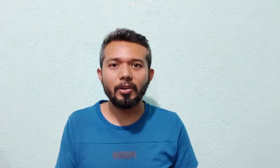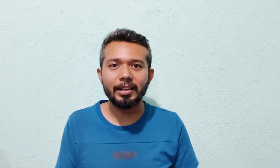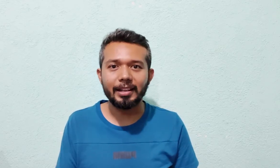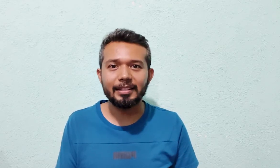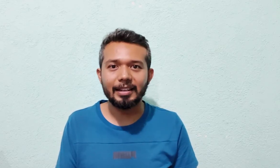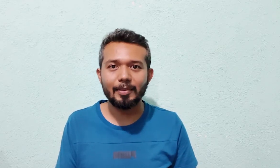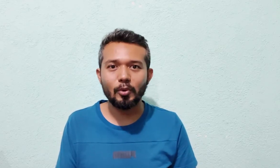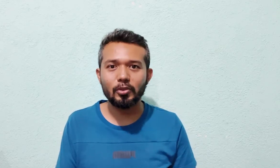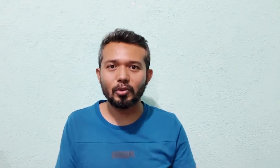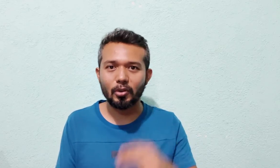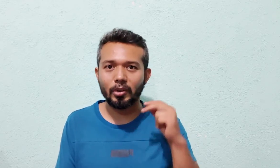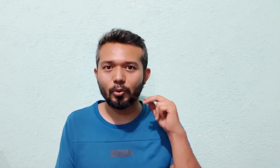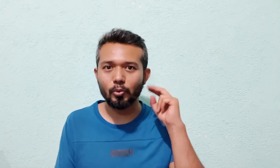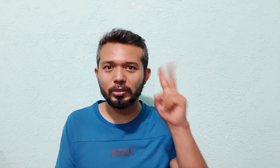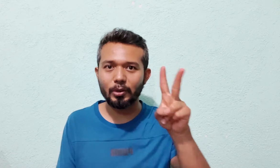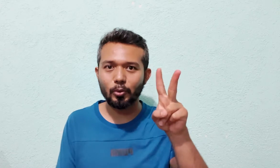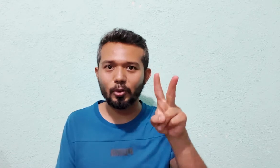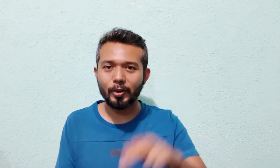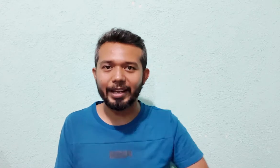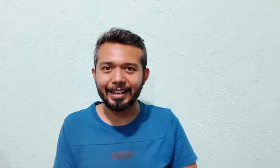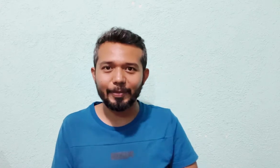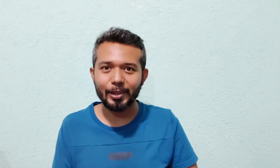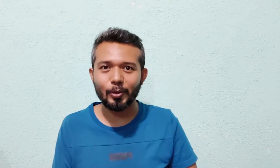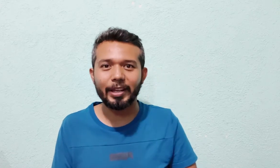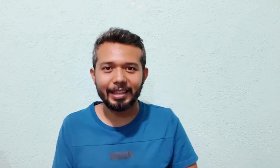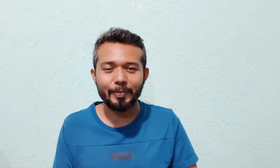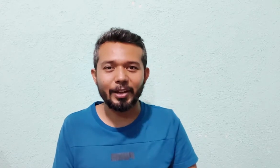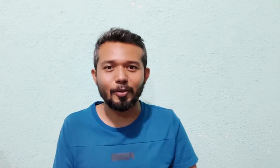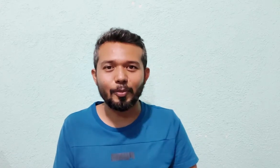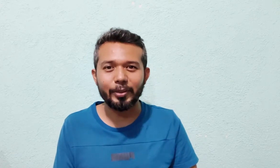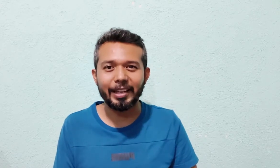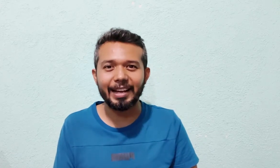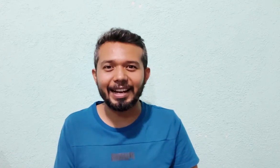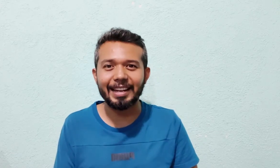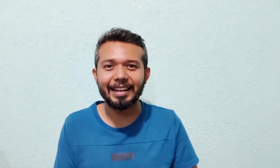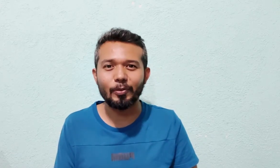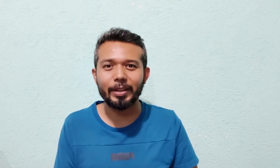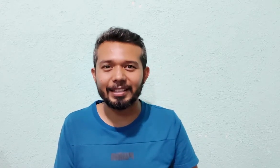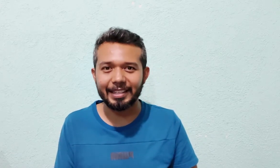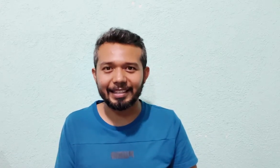analizaremos un segundo elemento que también compone a la lengua de señas.